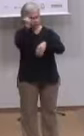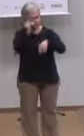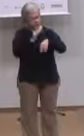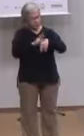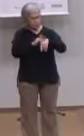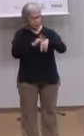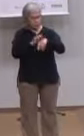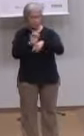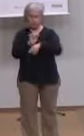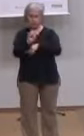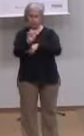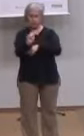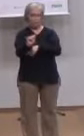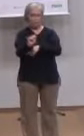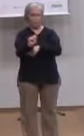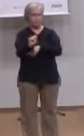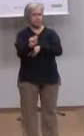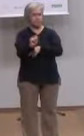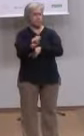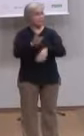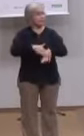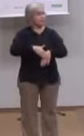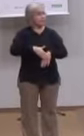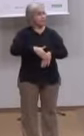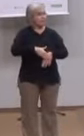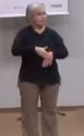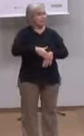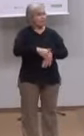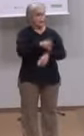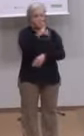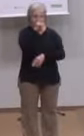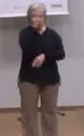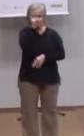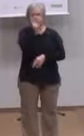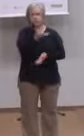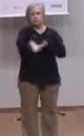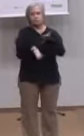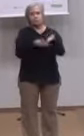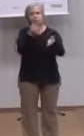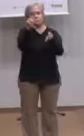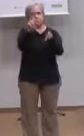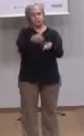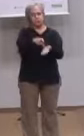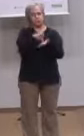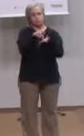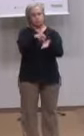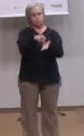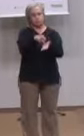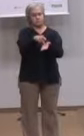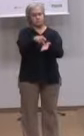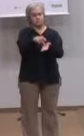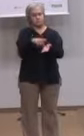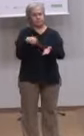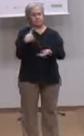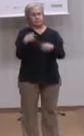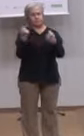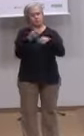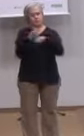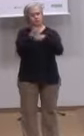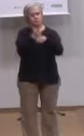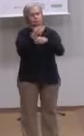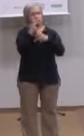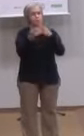ela, muito mais vai ser efetivo esse atendimento. Então, a gente tem procurado dizer